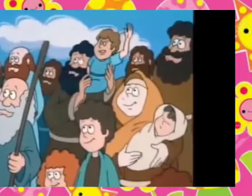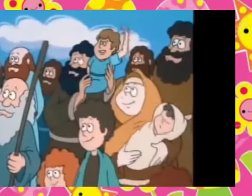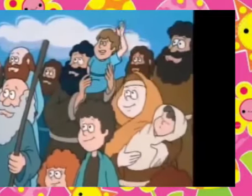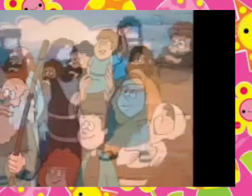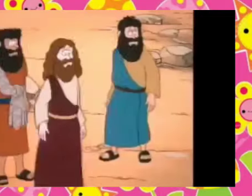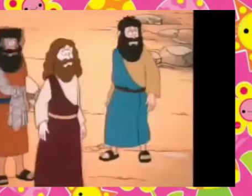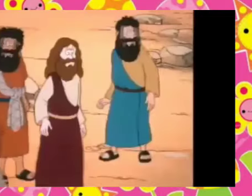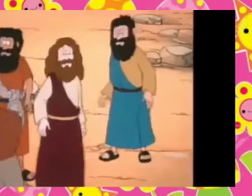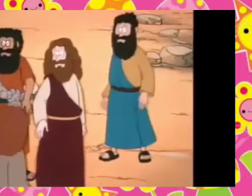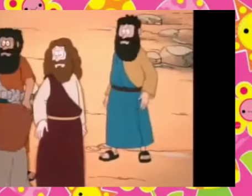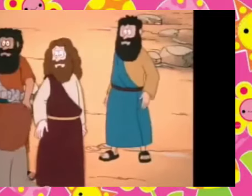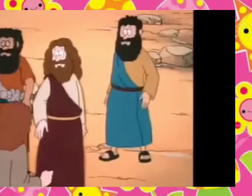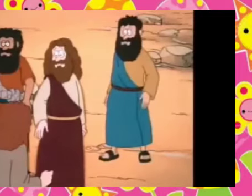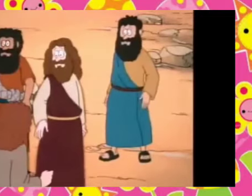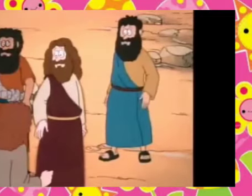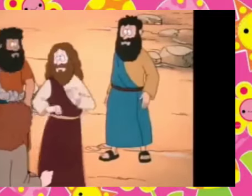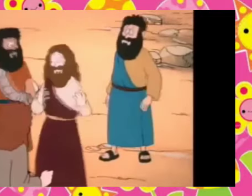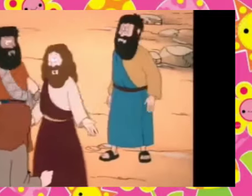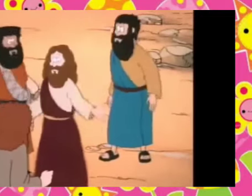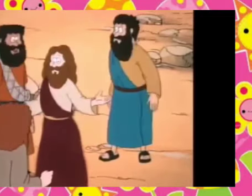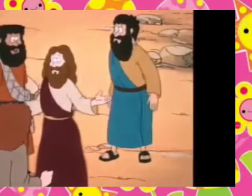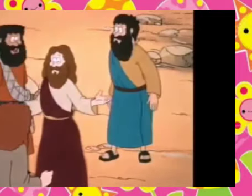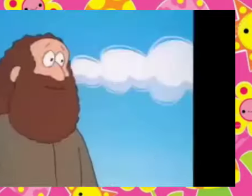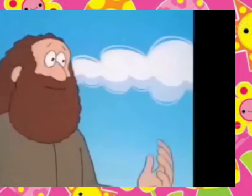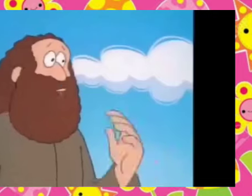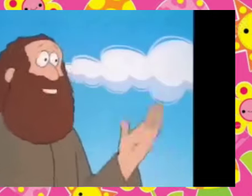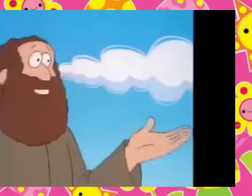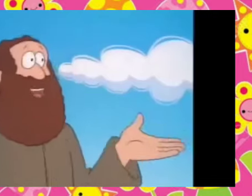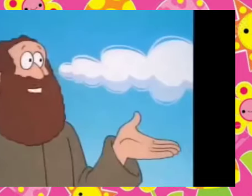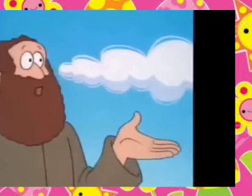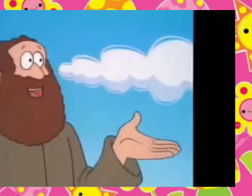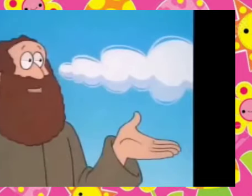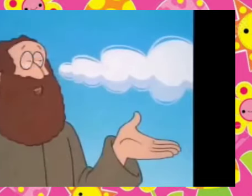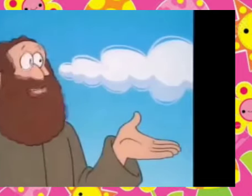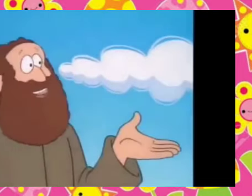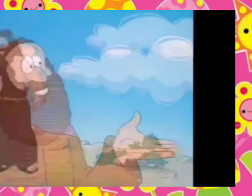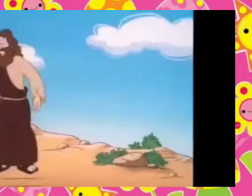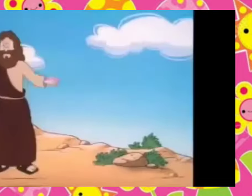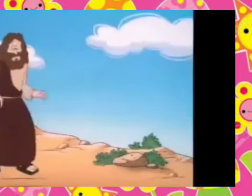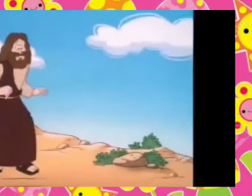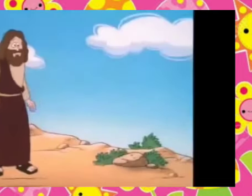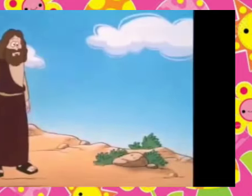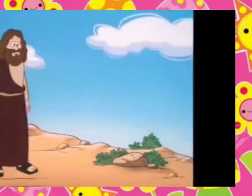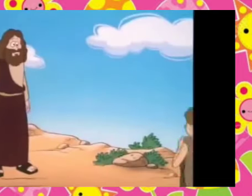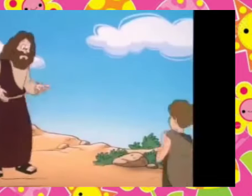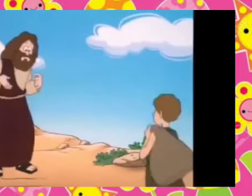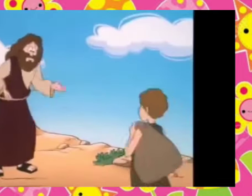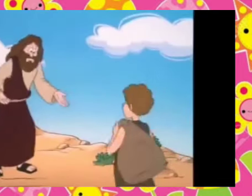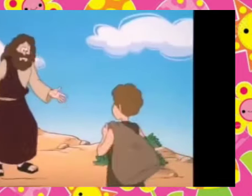muchedumbre como esta. Jesús, encontré a este niño. Tiene 5 trozos de pan y 2 peces.